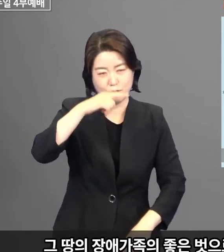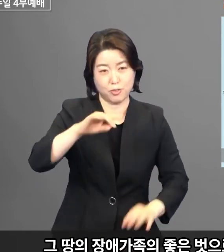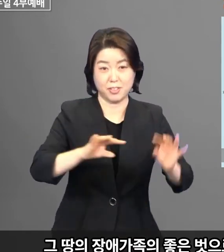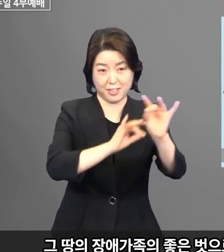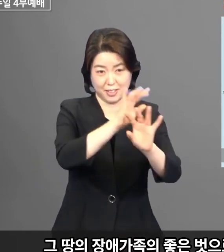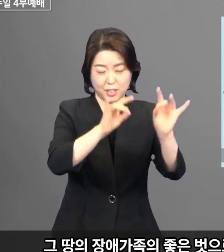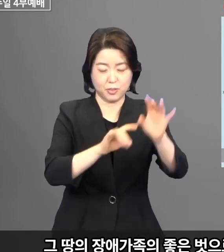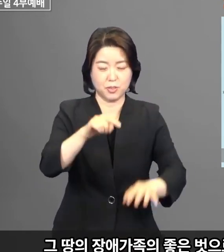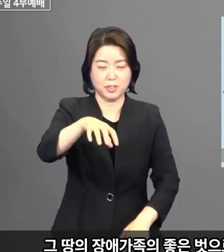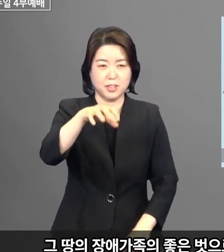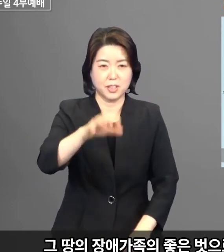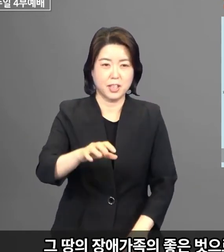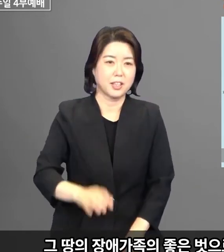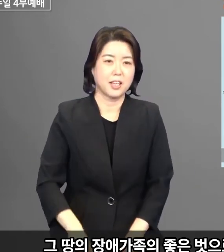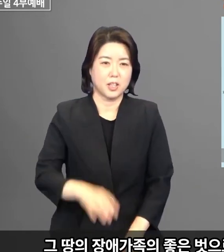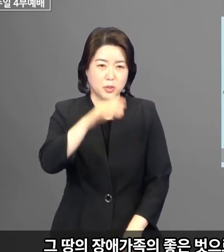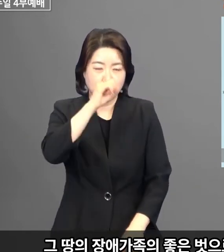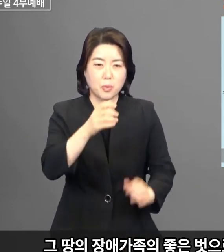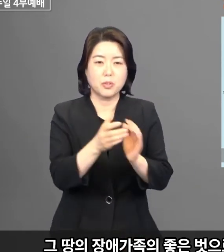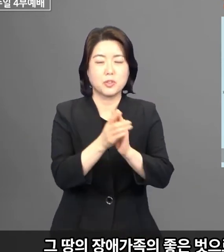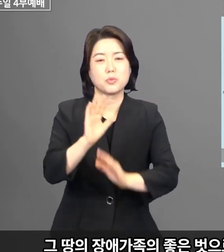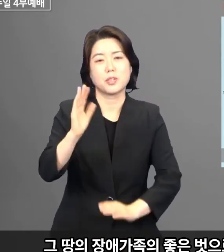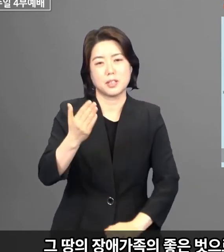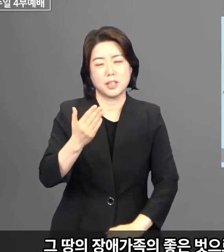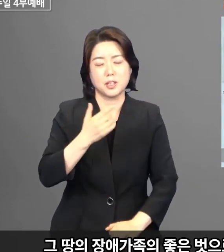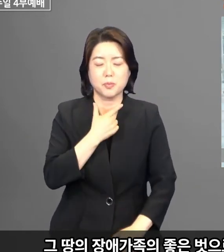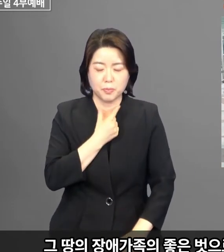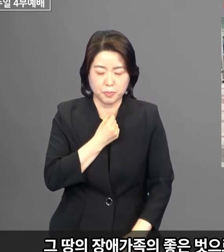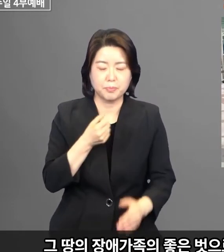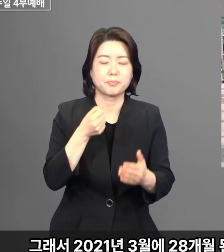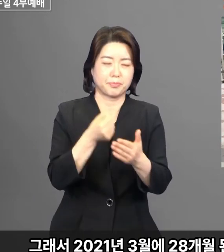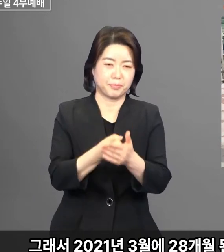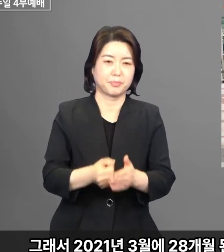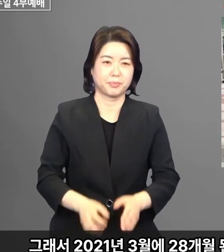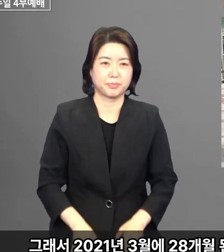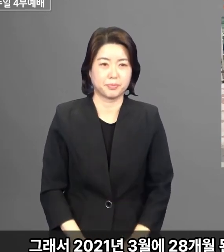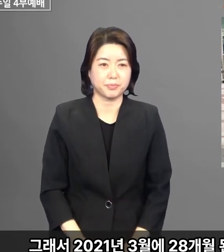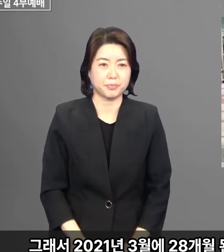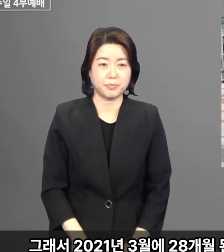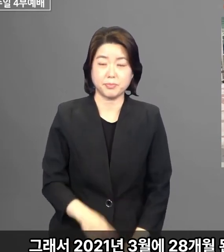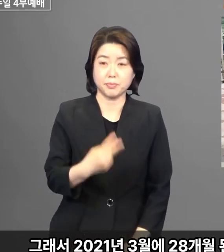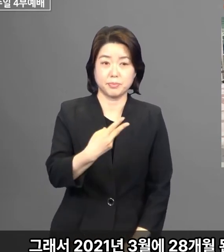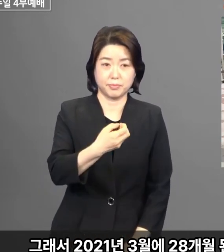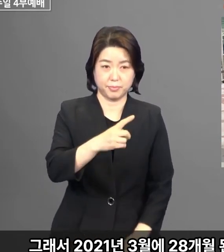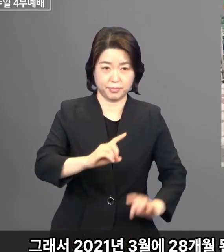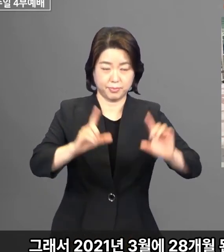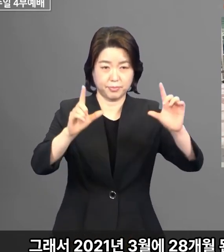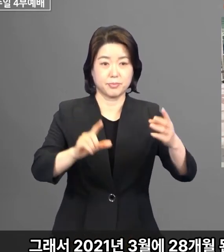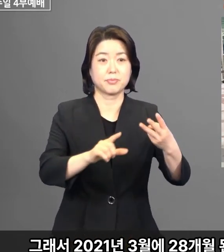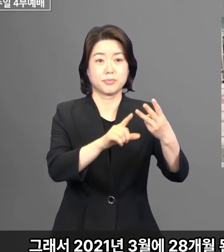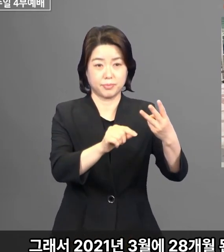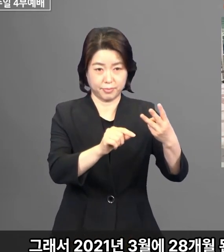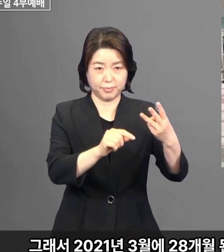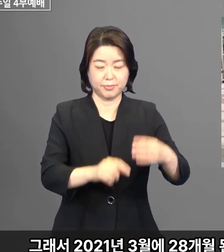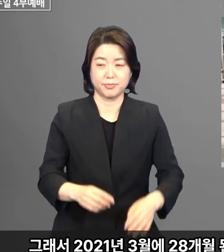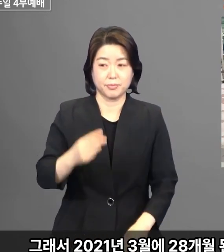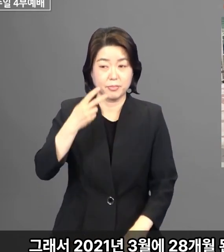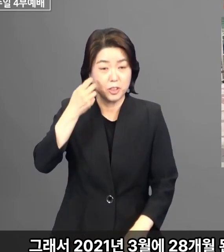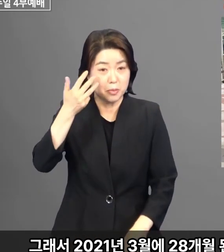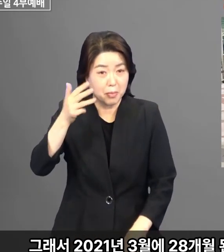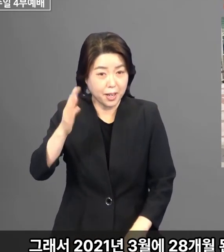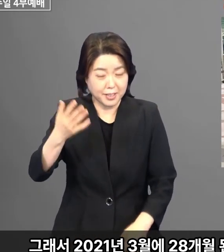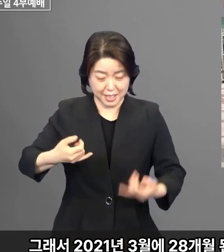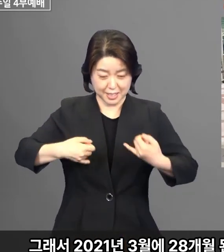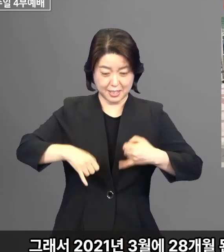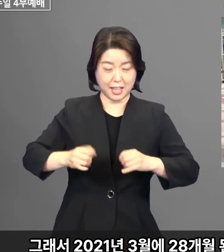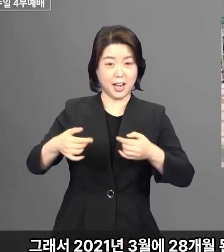가족의 좋은 벗으로 살아가고자 마음먹었습니다. 그래서 2021년 3월에 28개월 된